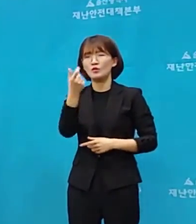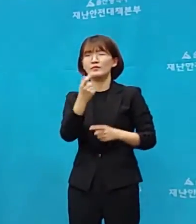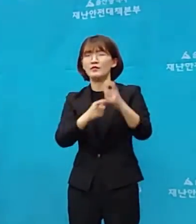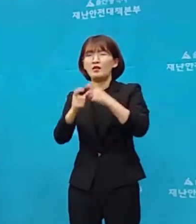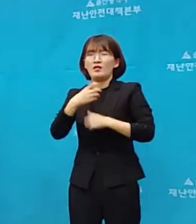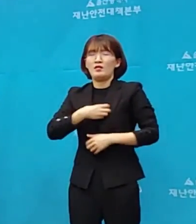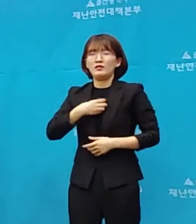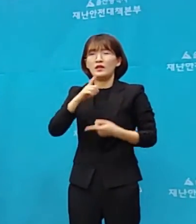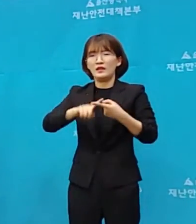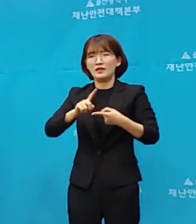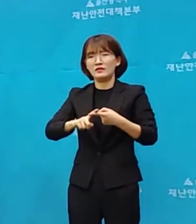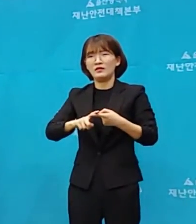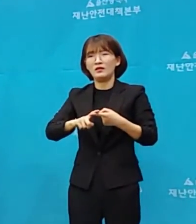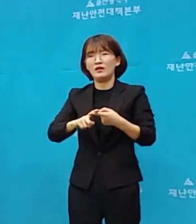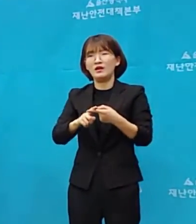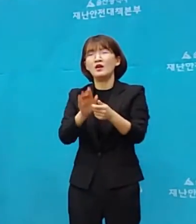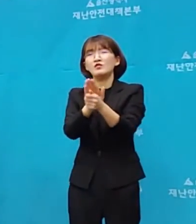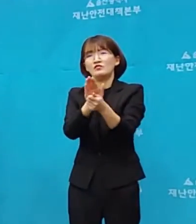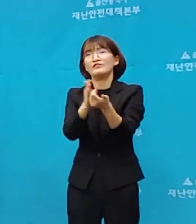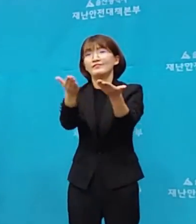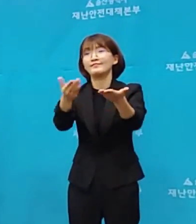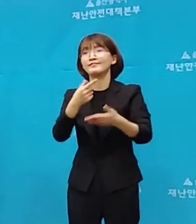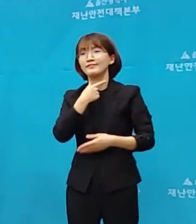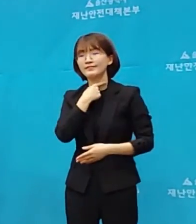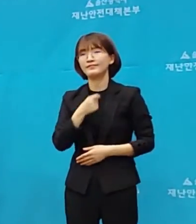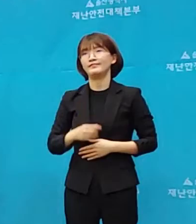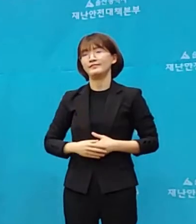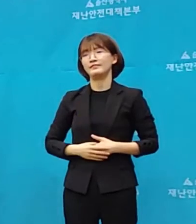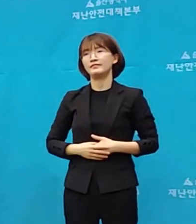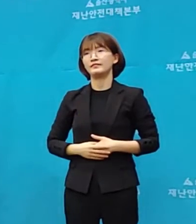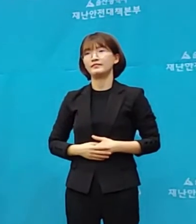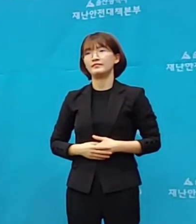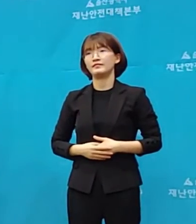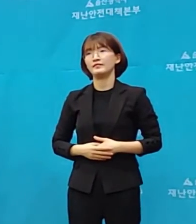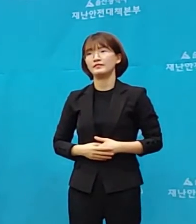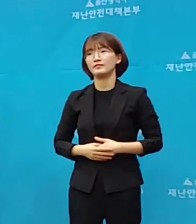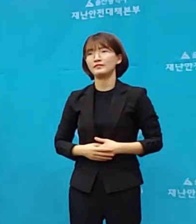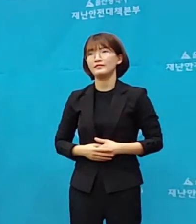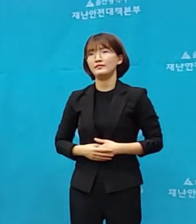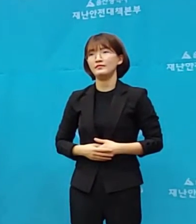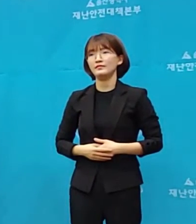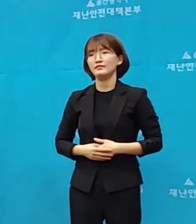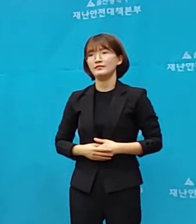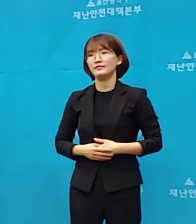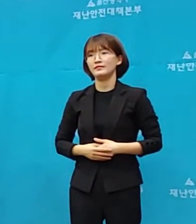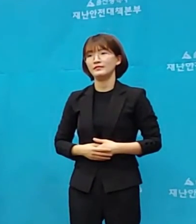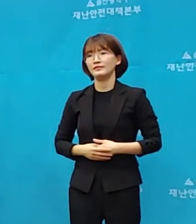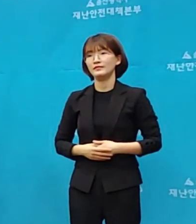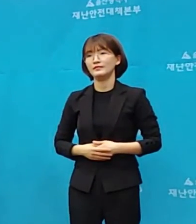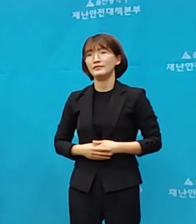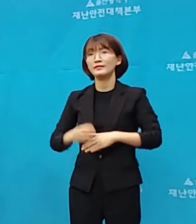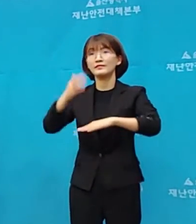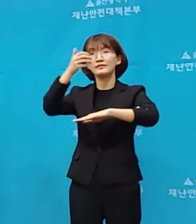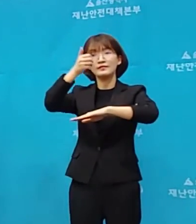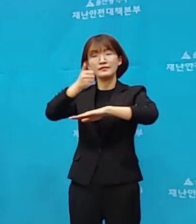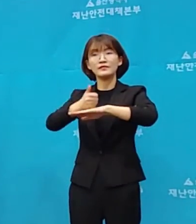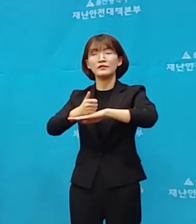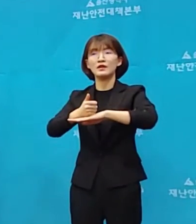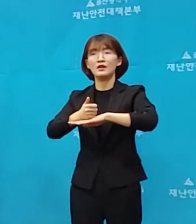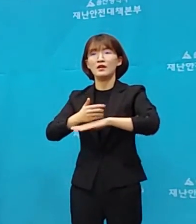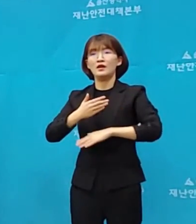조금이라도 덜 수 있으면 좋겠습니다. 끝으로